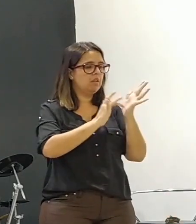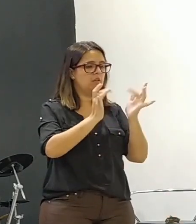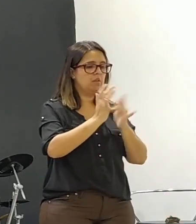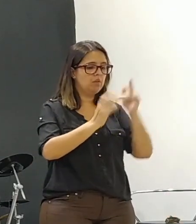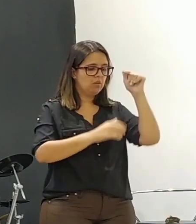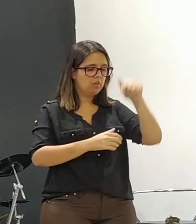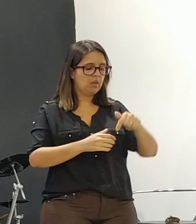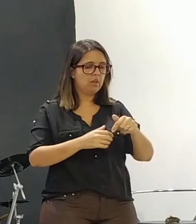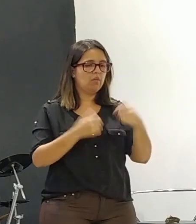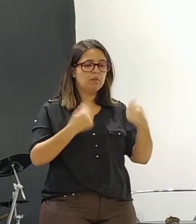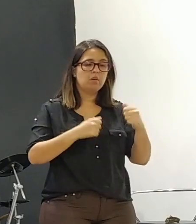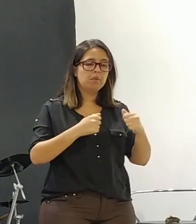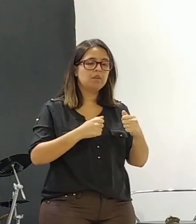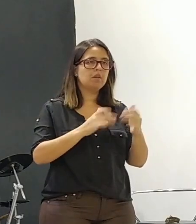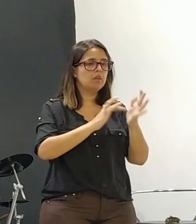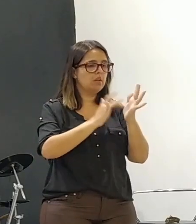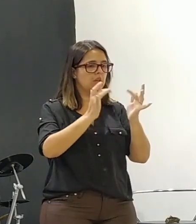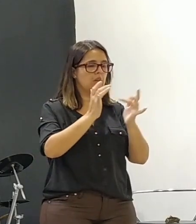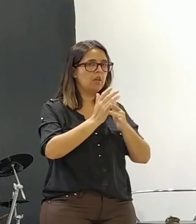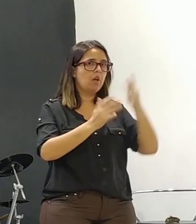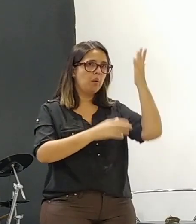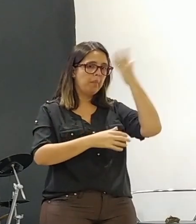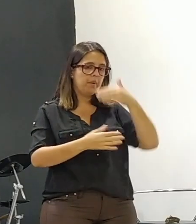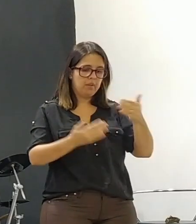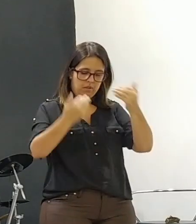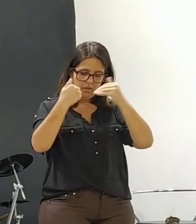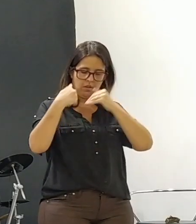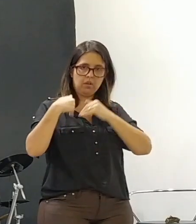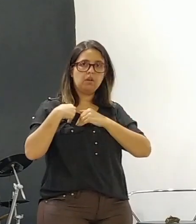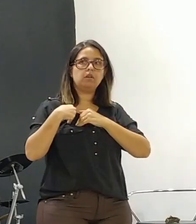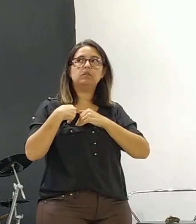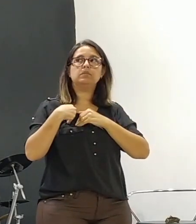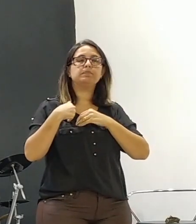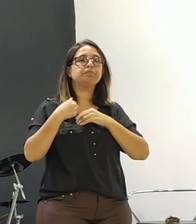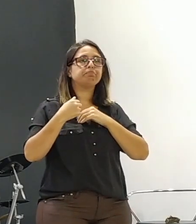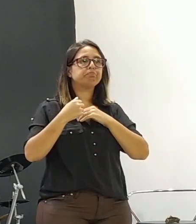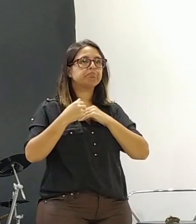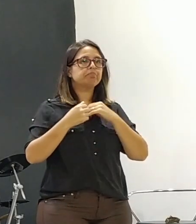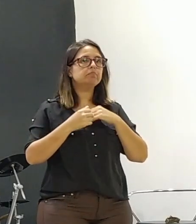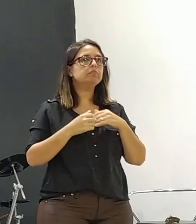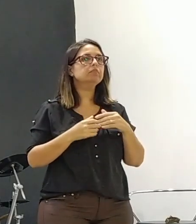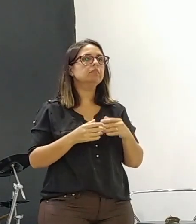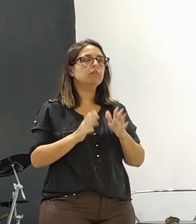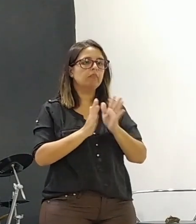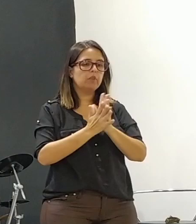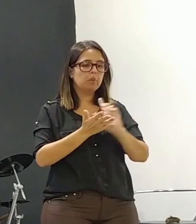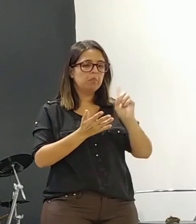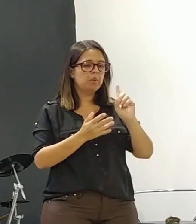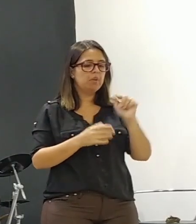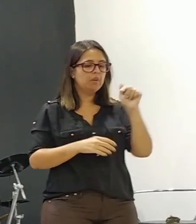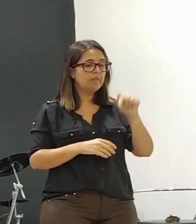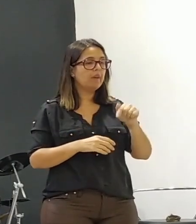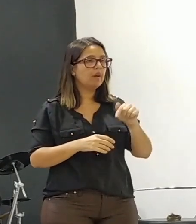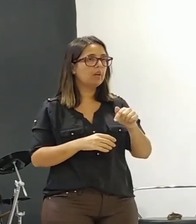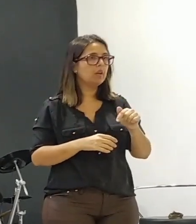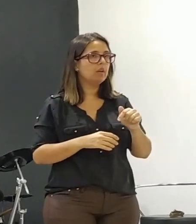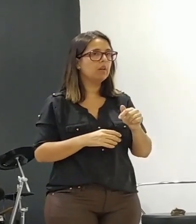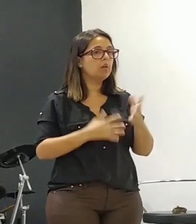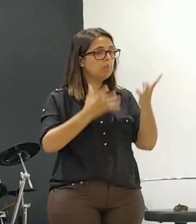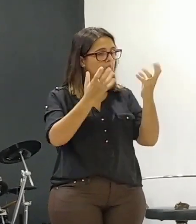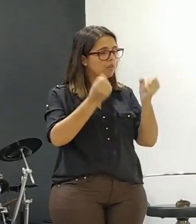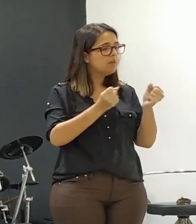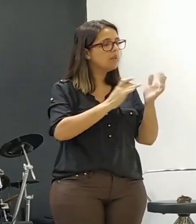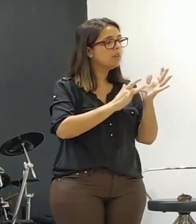entrar no seu coração. O Cordeiro está sendo servido aqui. Você pode comer dele, ou pode rejeitar o